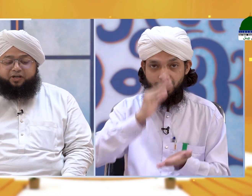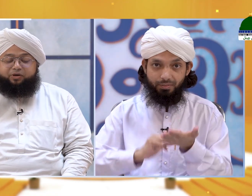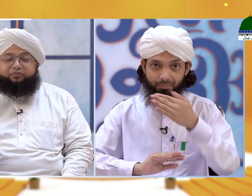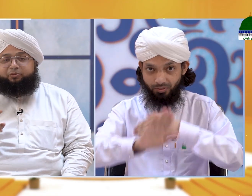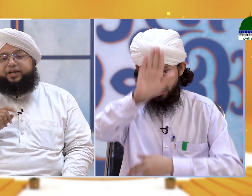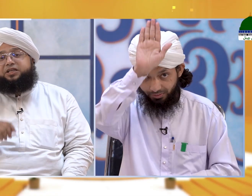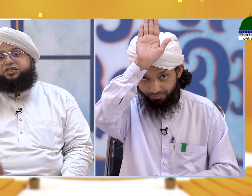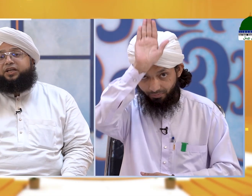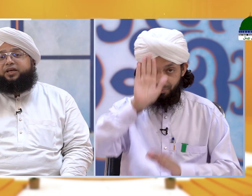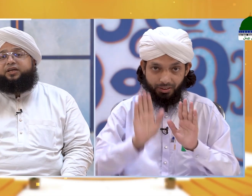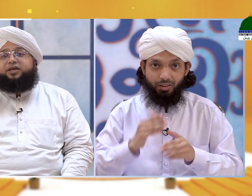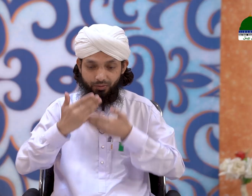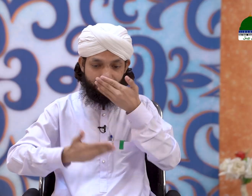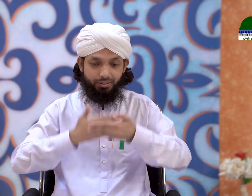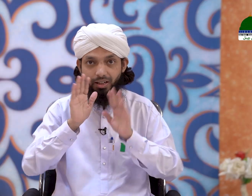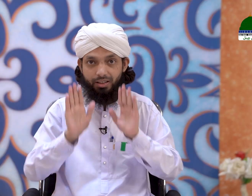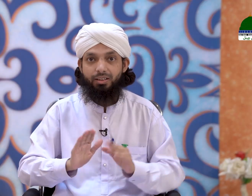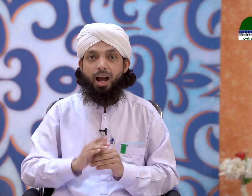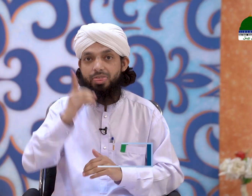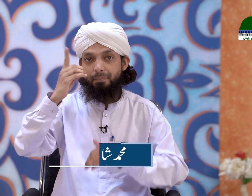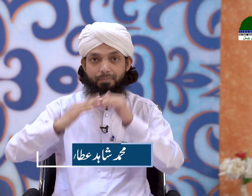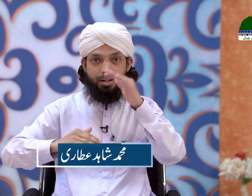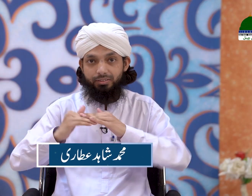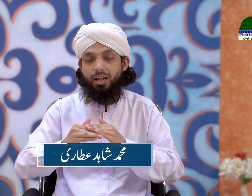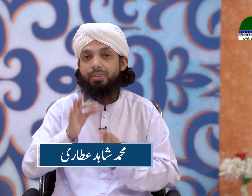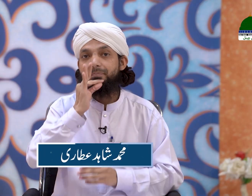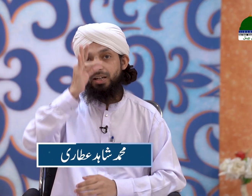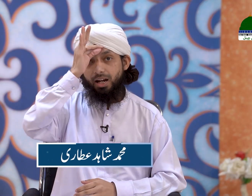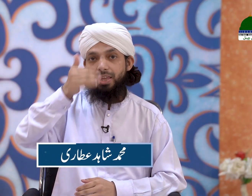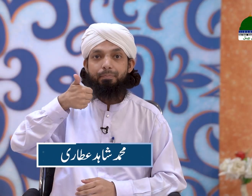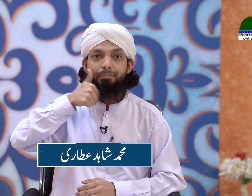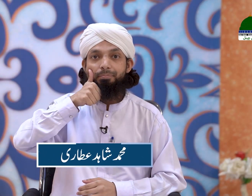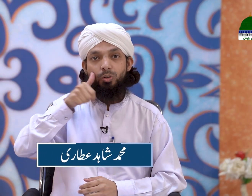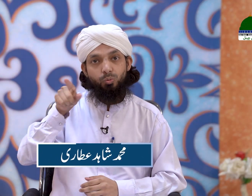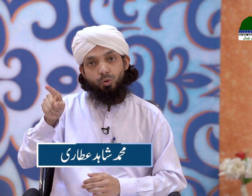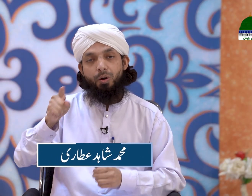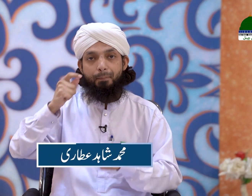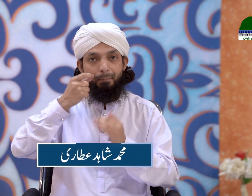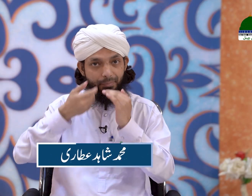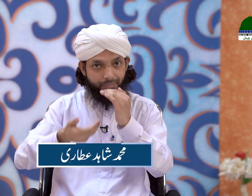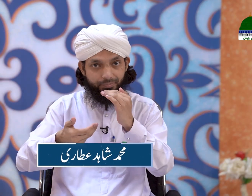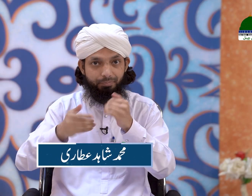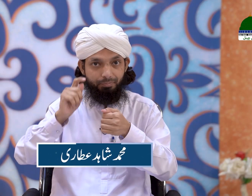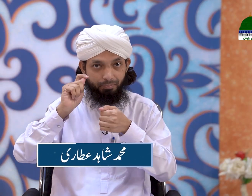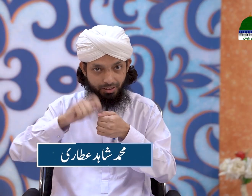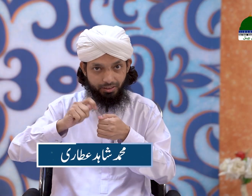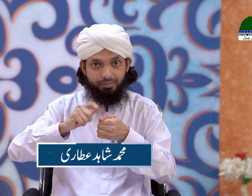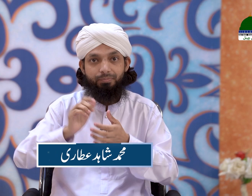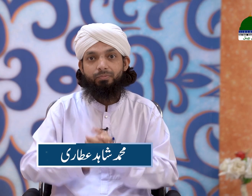وسلم کا فرمان عالی شان ہے کہ اللہ پاک نے حضرت آدم علیہ السلام کو پیدا فرمایا اور ان کی پشت پر اپنی